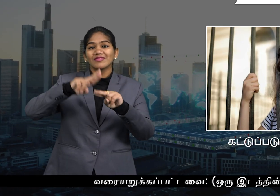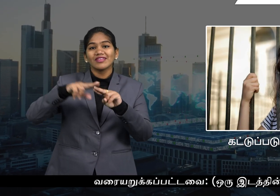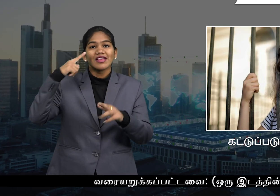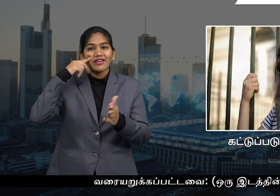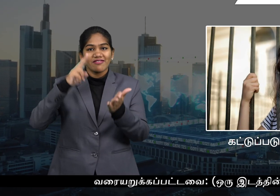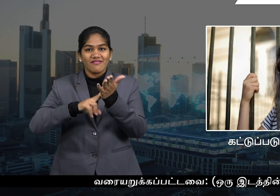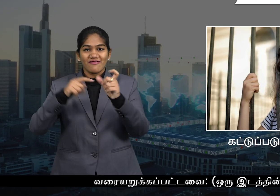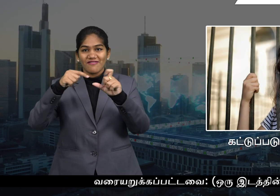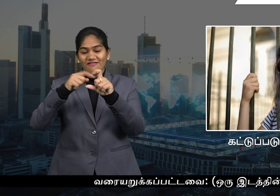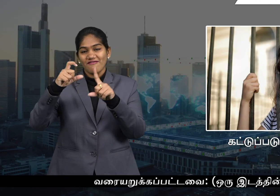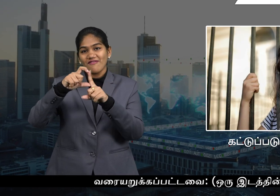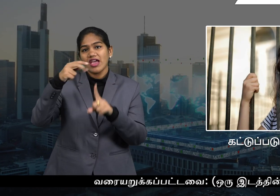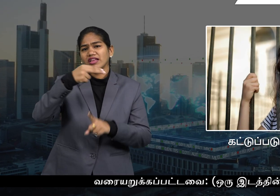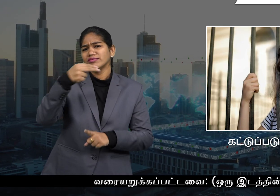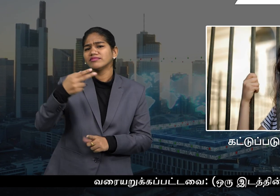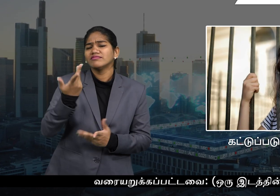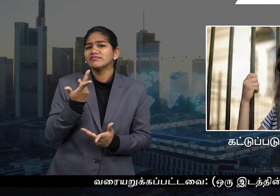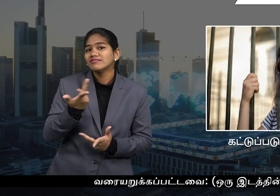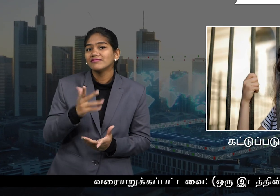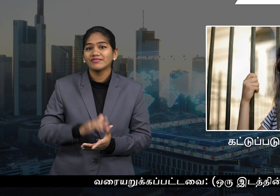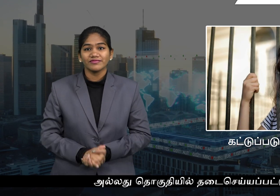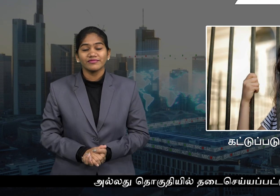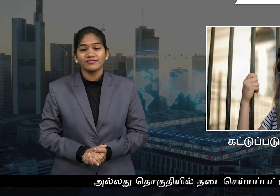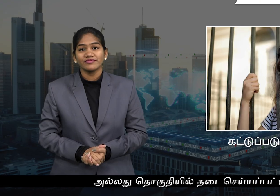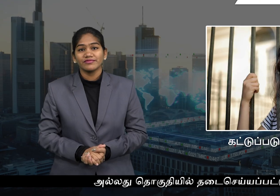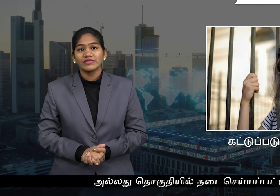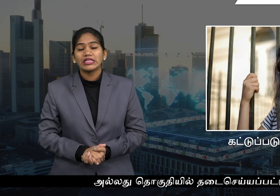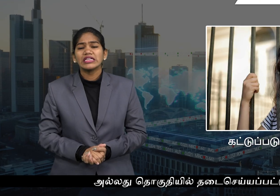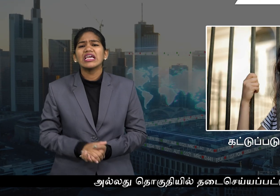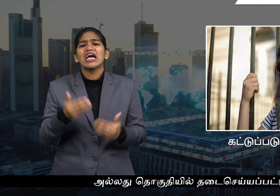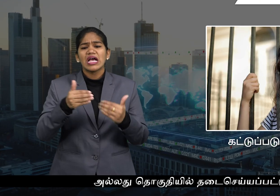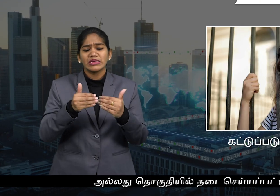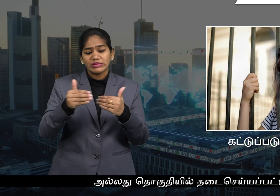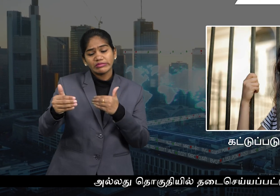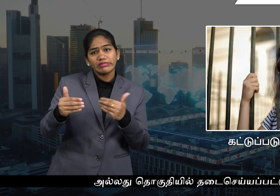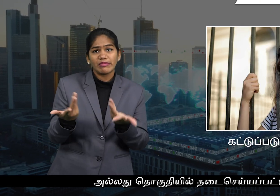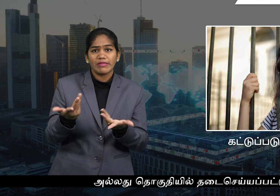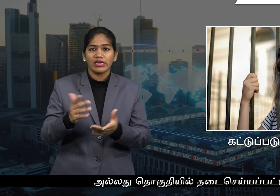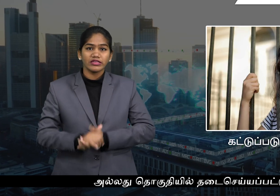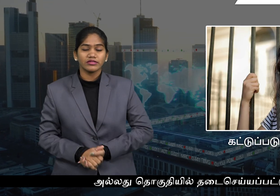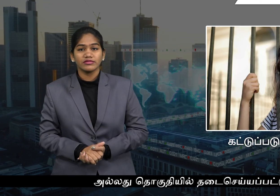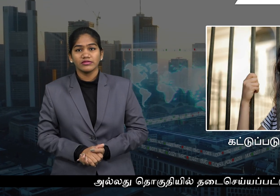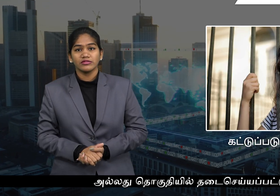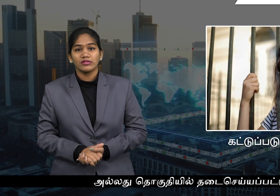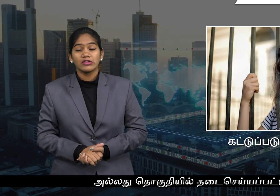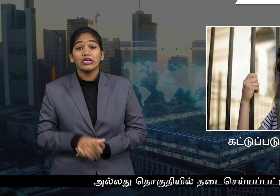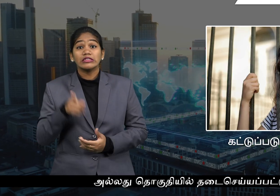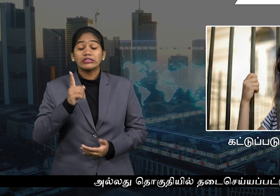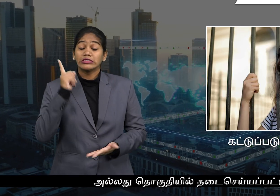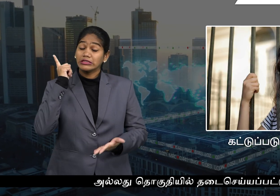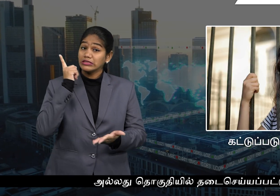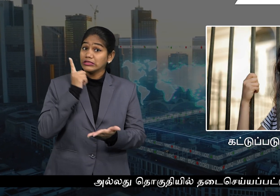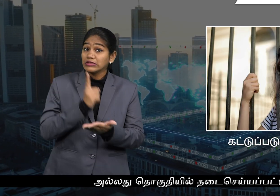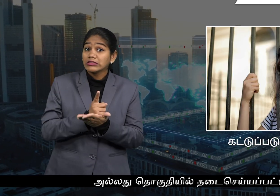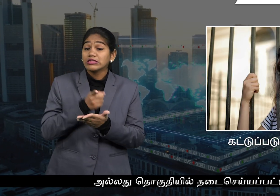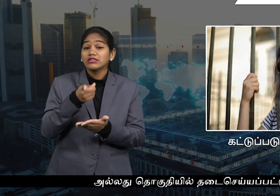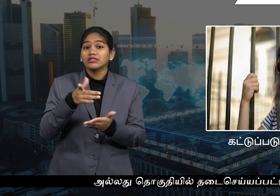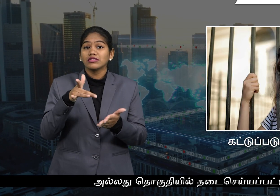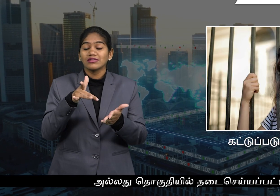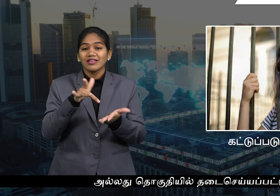வரையறுக்கப்பட்டவை: ஒரு இடத்தின் பகுதி அல்லது தொகுதியில் தடை செய்யப்பட்டுள்ளது.